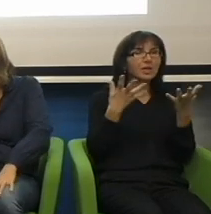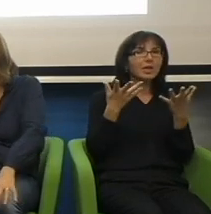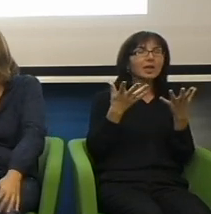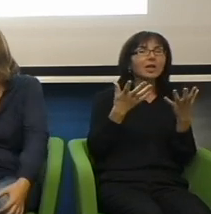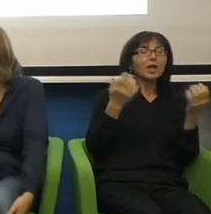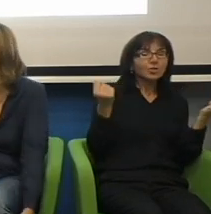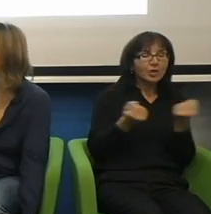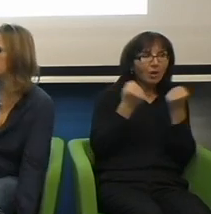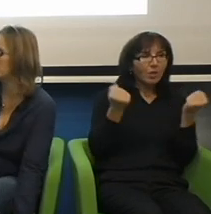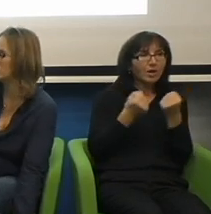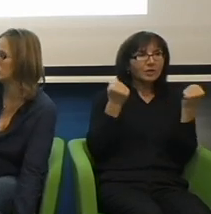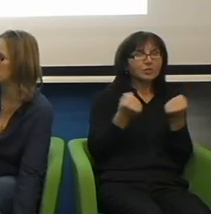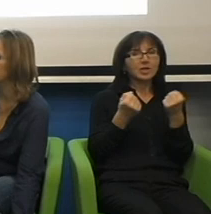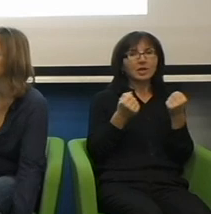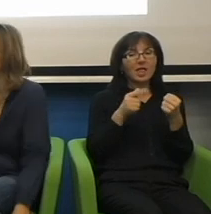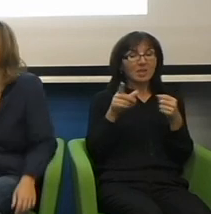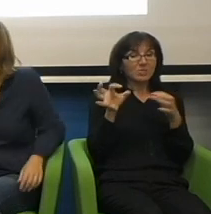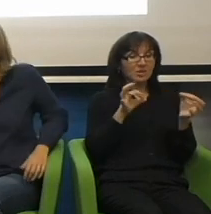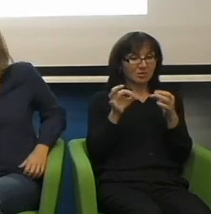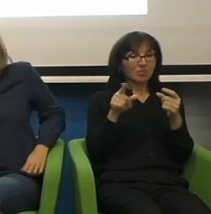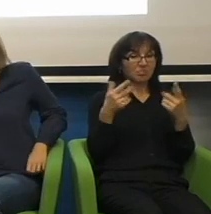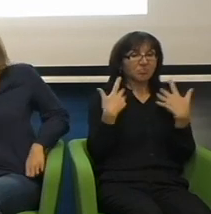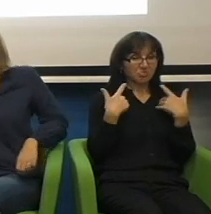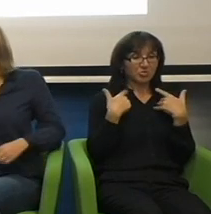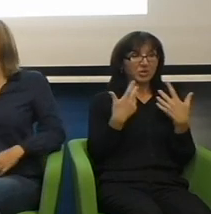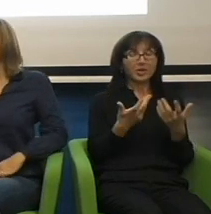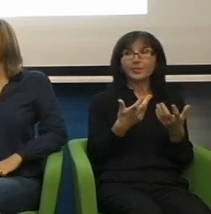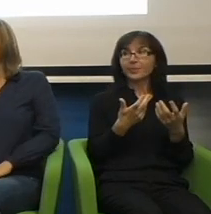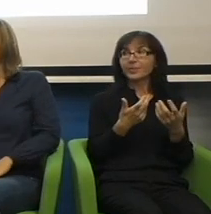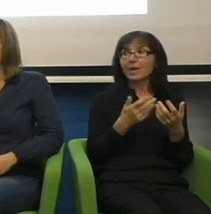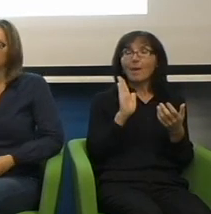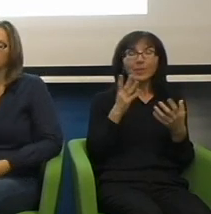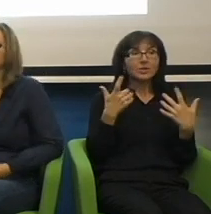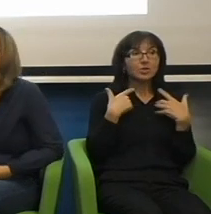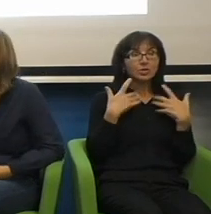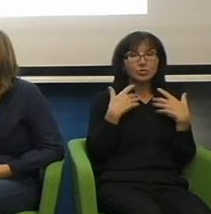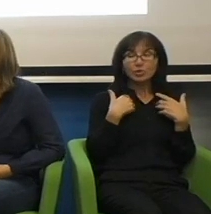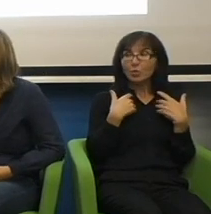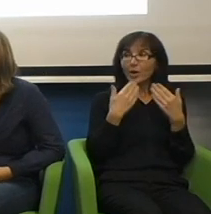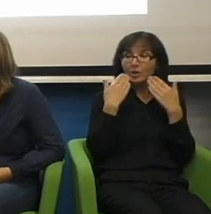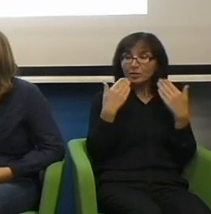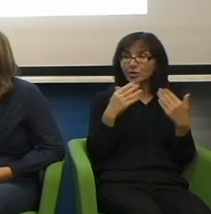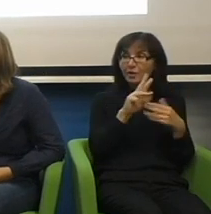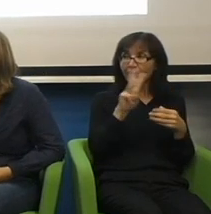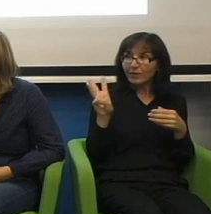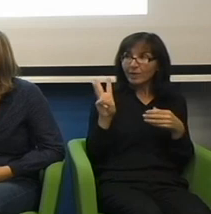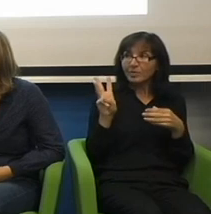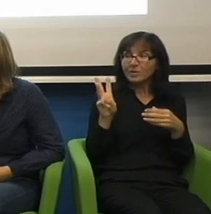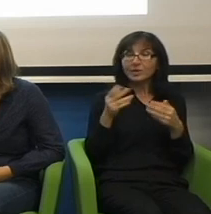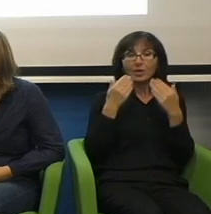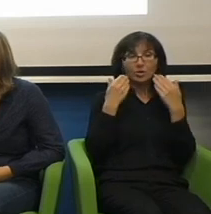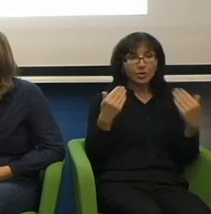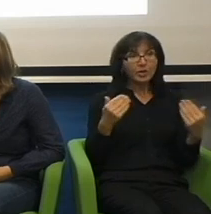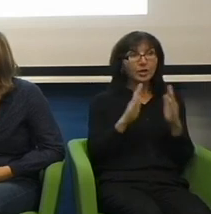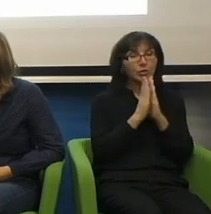rzeczywiście... No widać, że tam ta historia żyje. No i Anna, proszę Państwa, będzie żyła na pewno też dzięki Wam. Dzięki